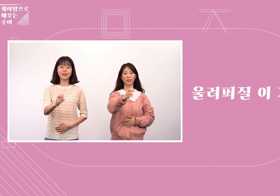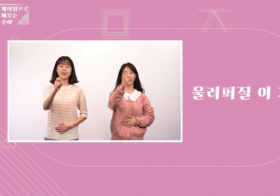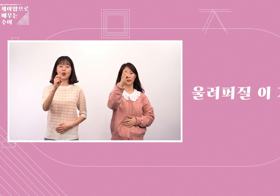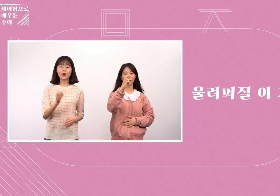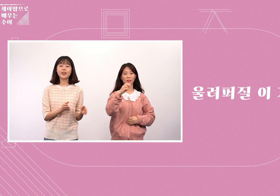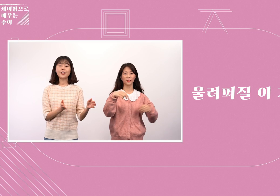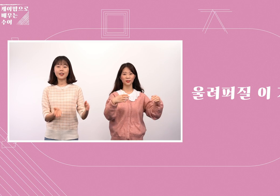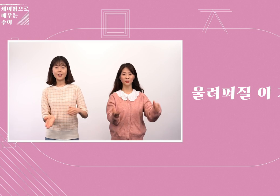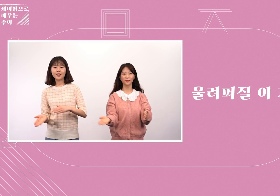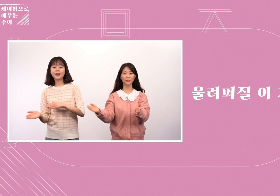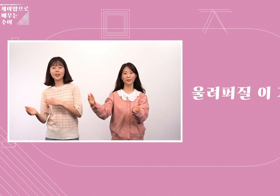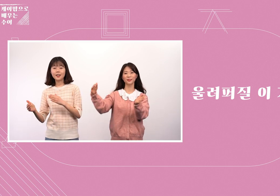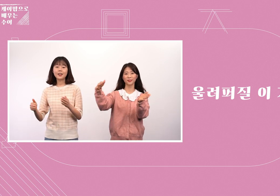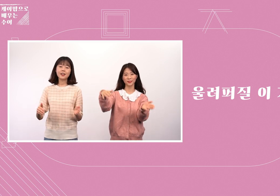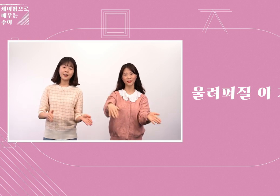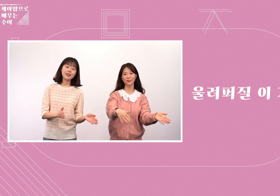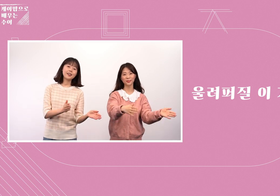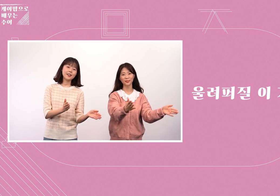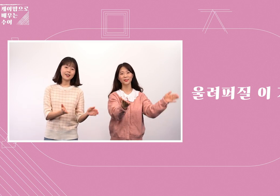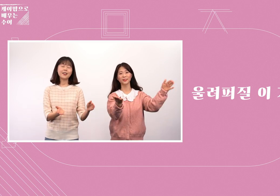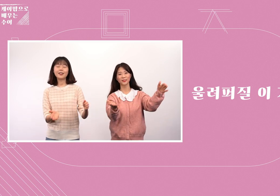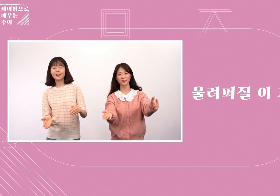were 더해